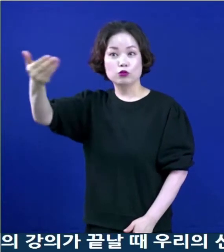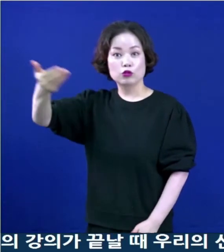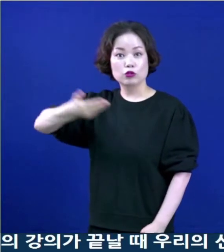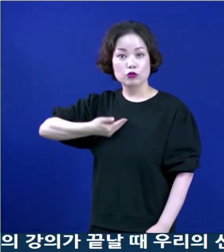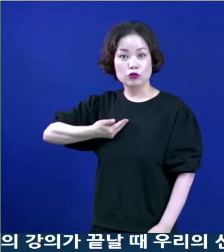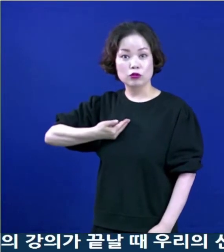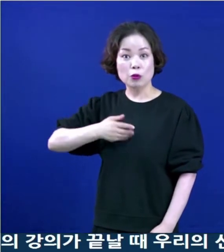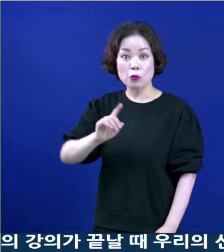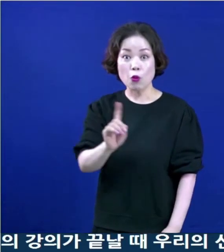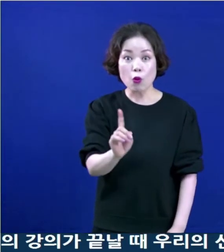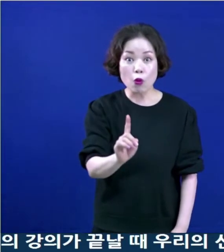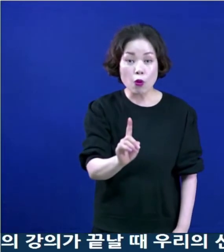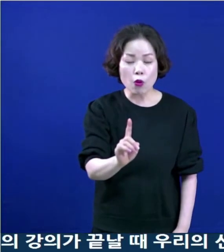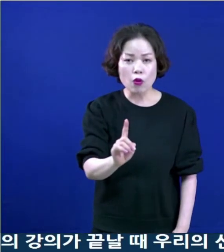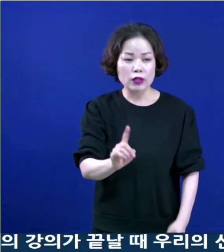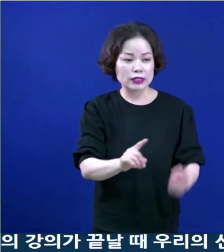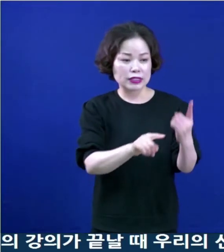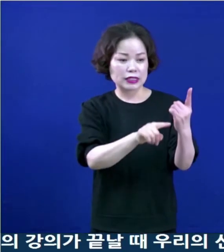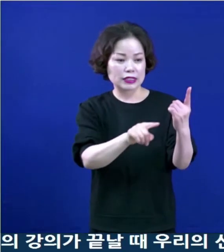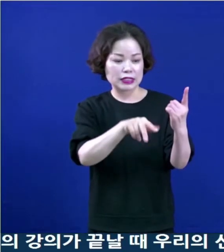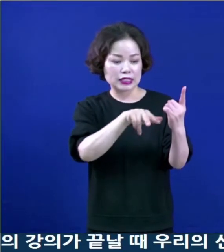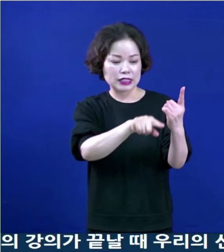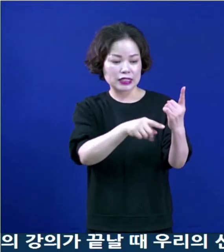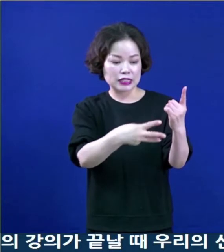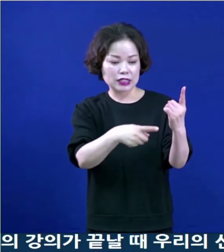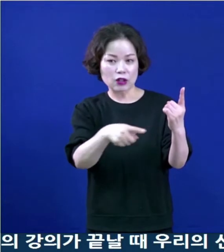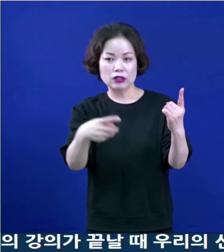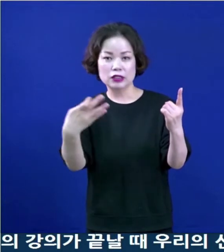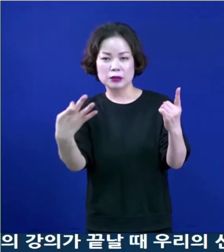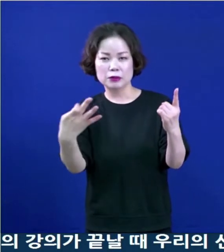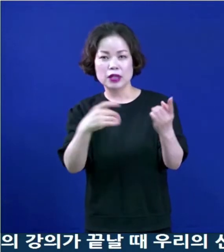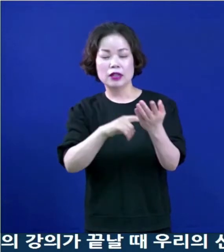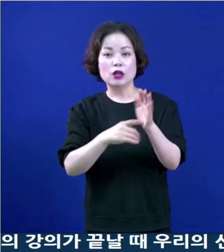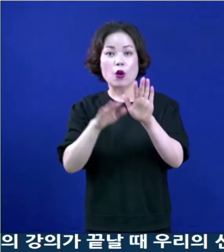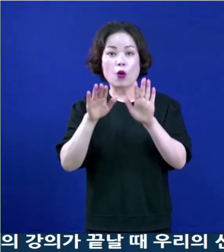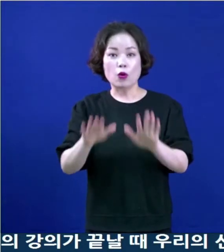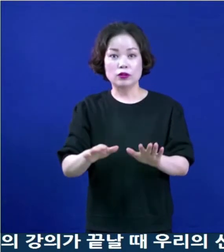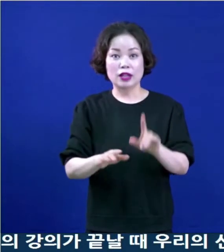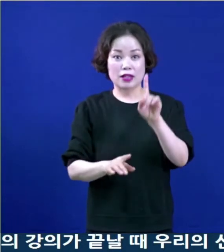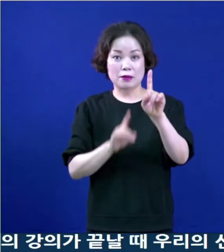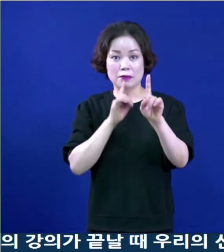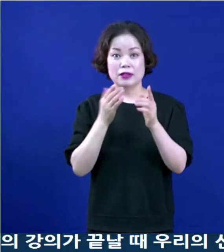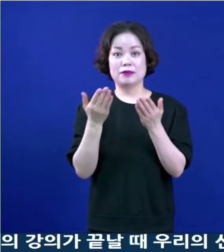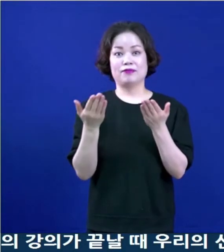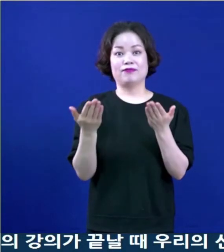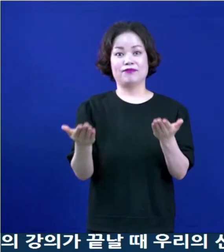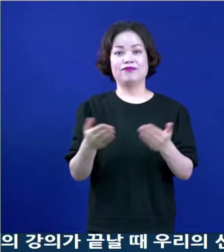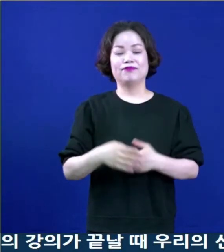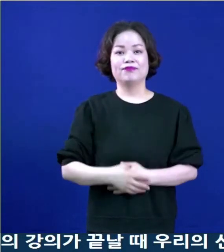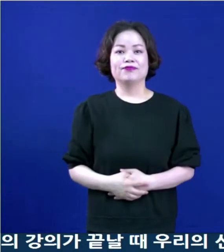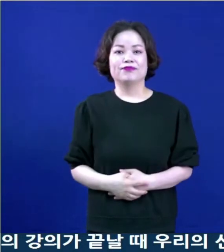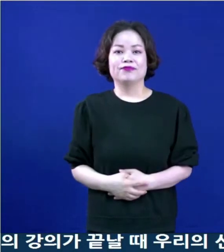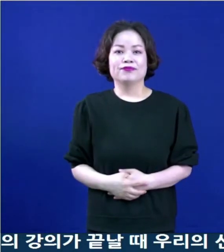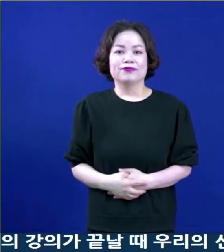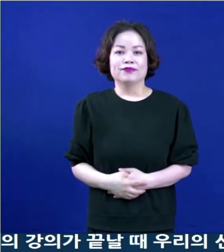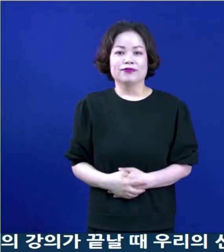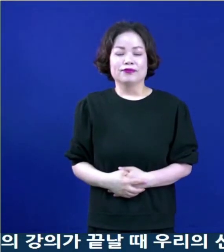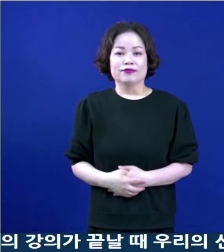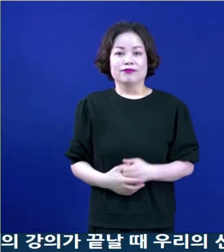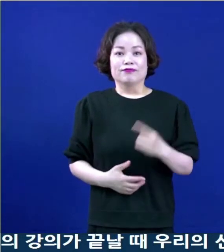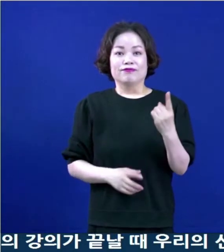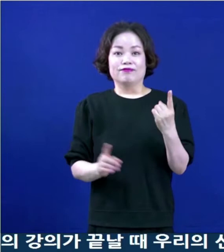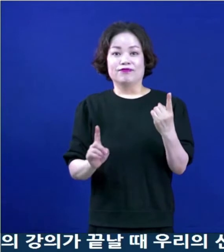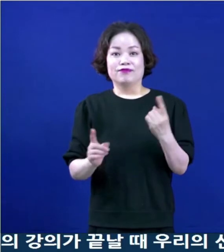뭐냐? 1절에서 14절까지의 두 가지로 나타납니다. 오늘은 아마 하나만 다루게 될 것 같습니다. 그 하나가